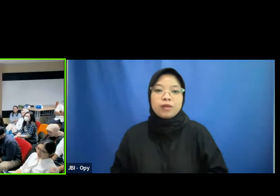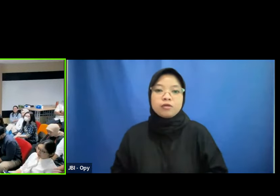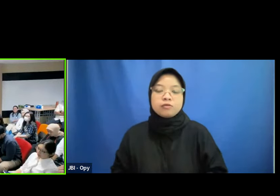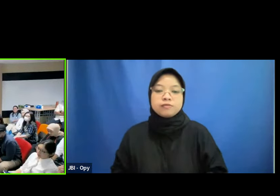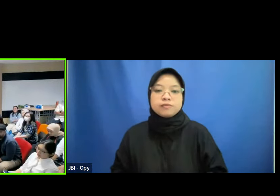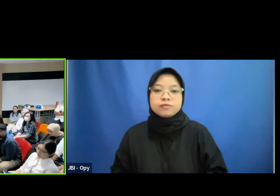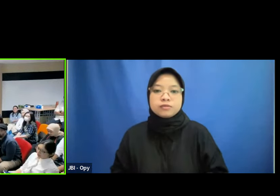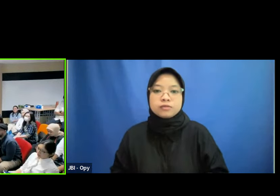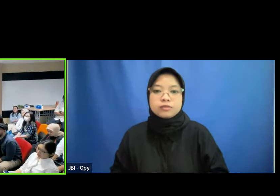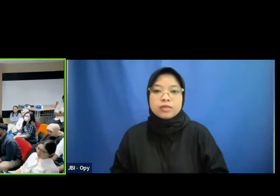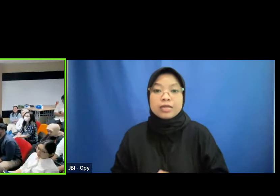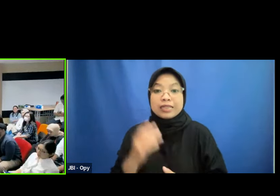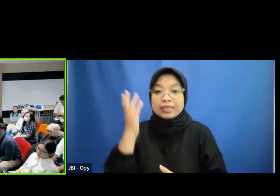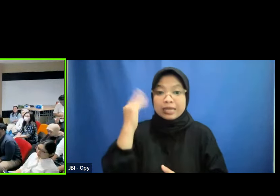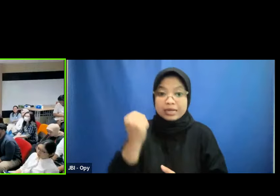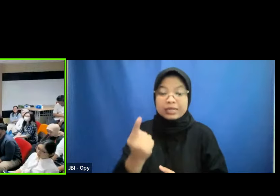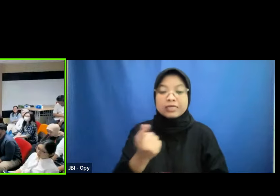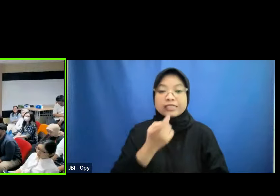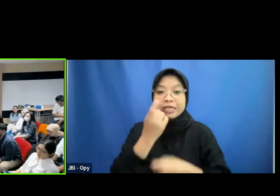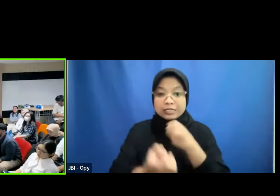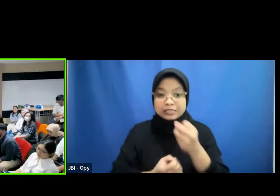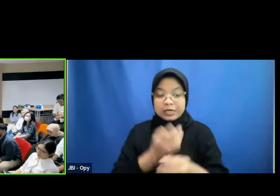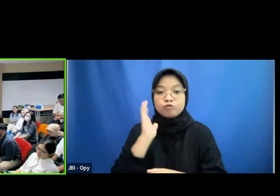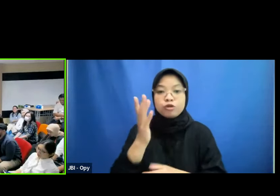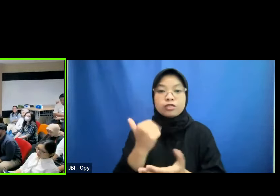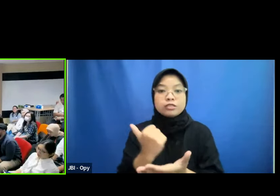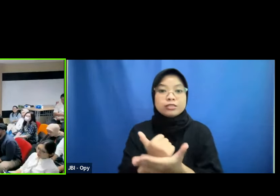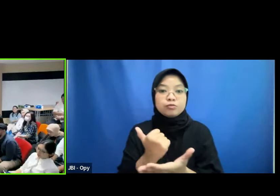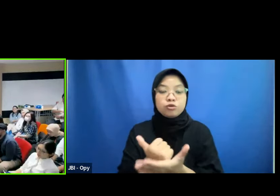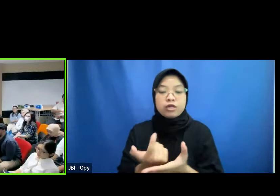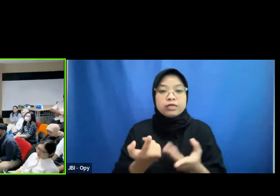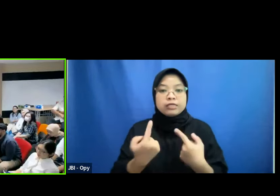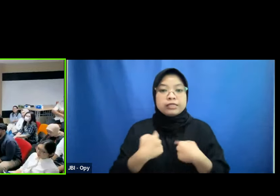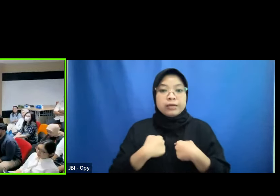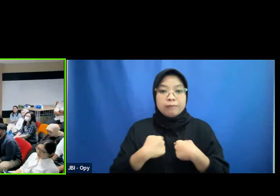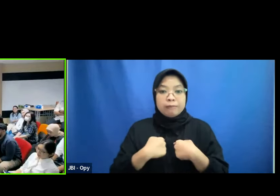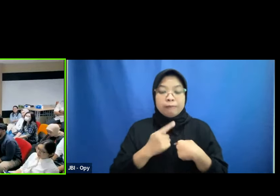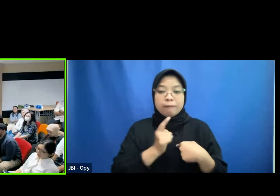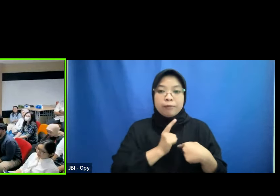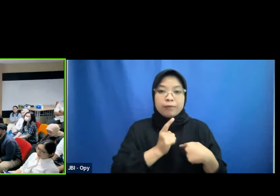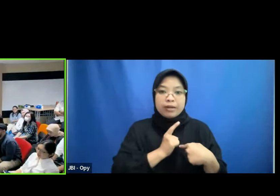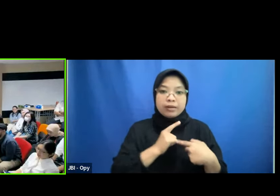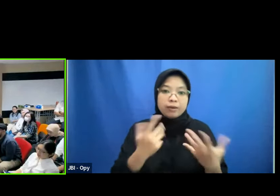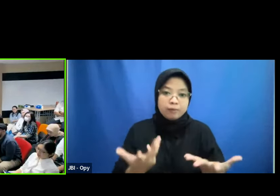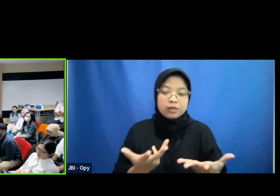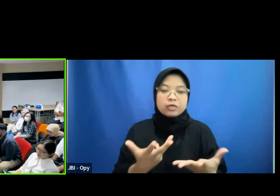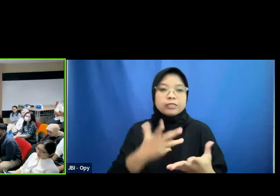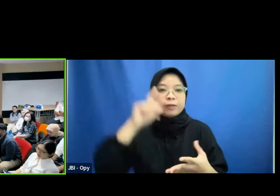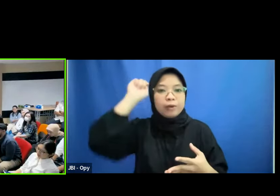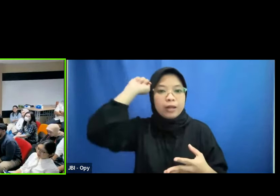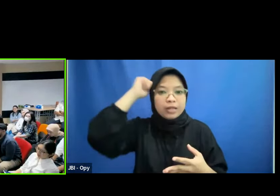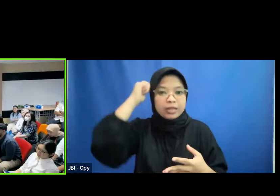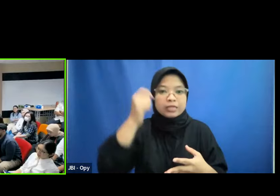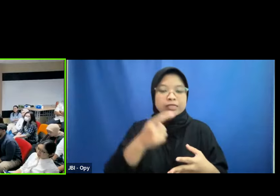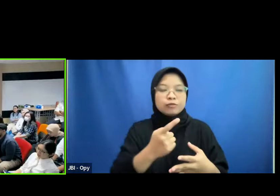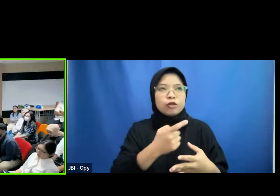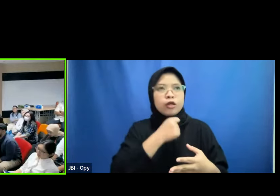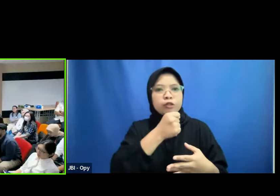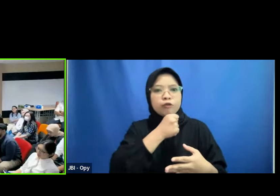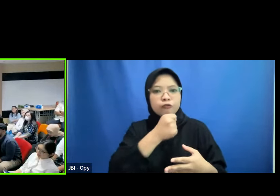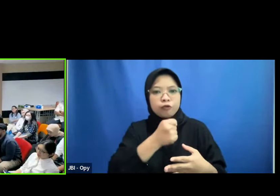iaring tadi dikatakan Bapak sebenarnya not kalau saya bohtion not